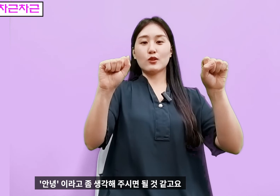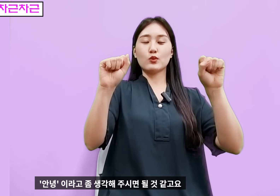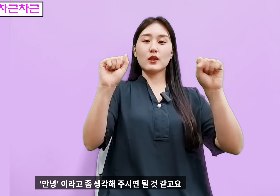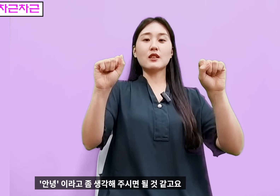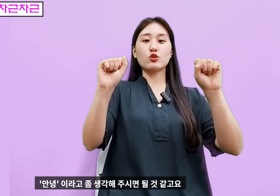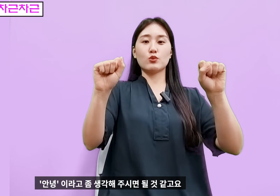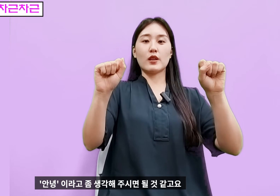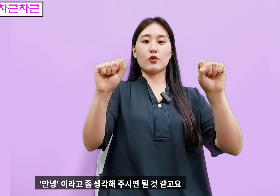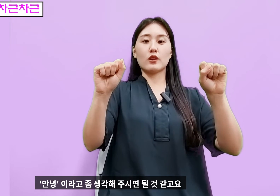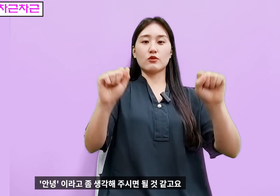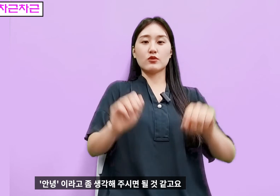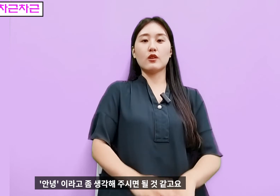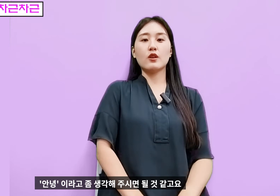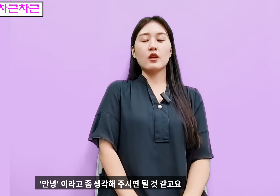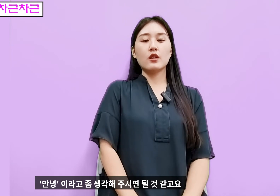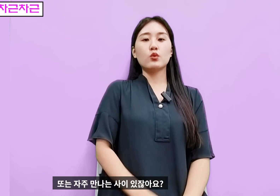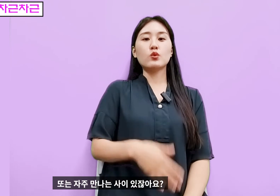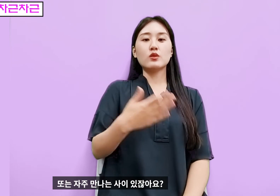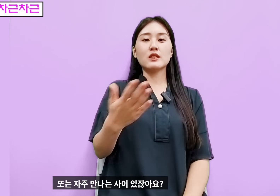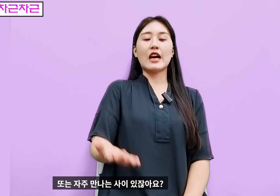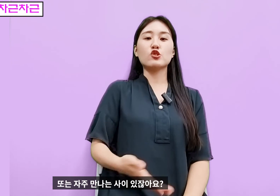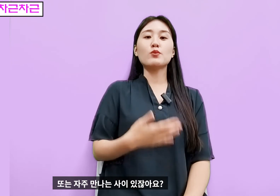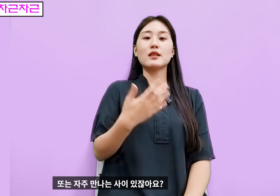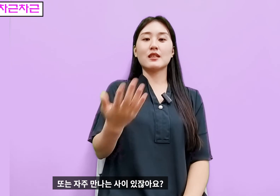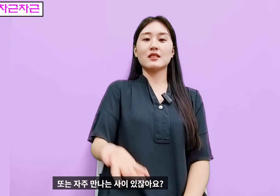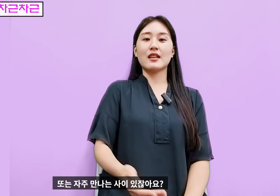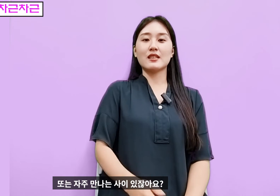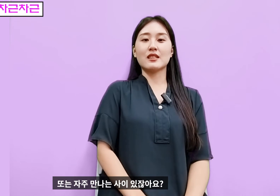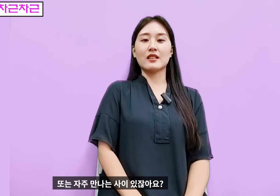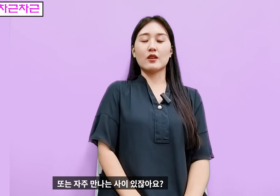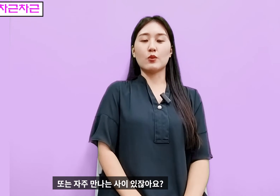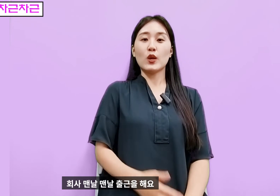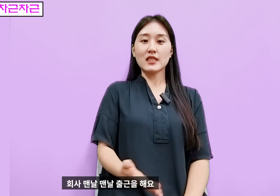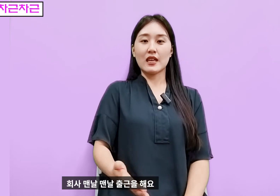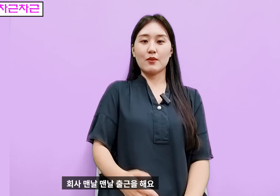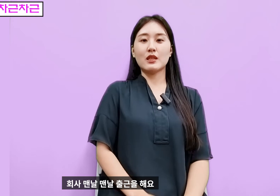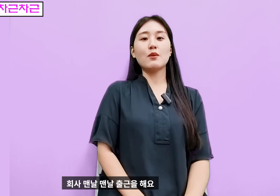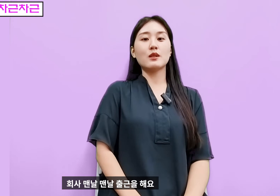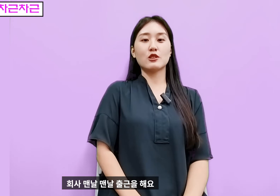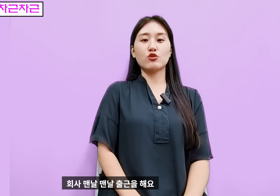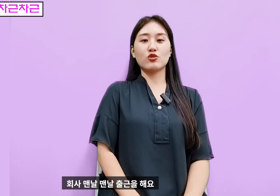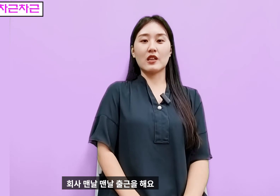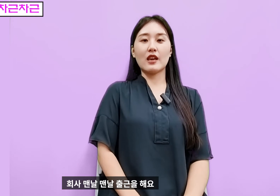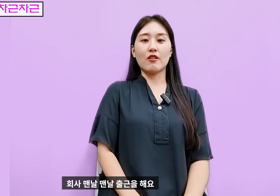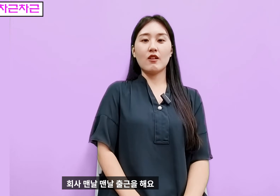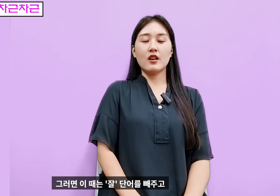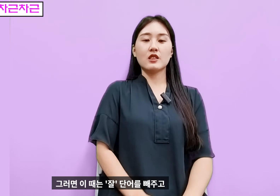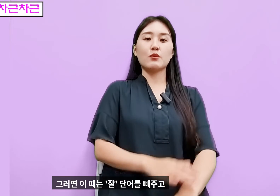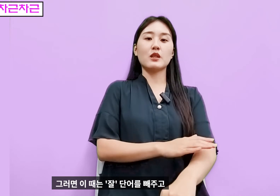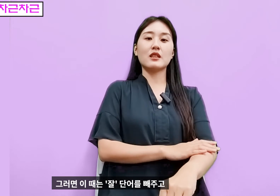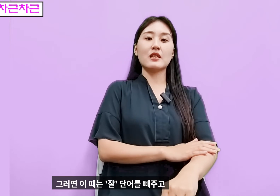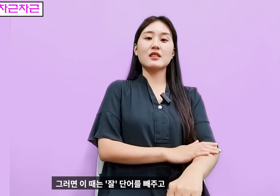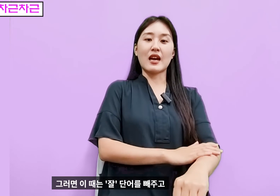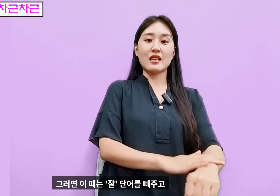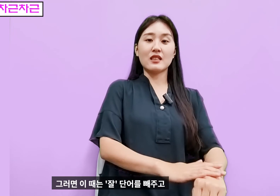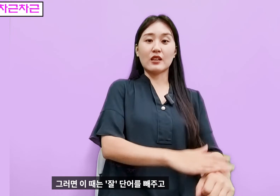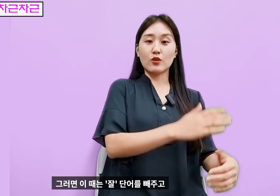좀 생각해 주시면 될 것 같고요. 또는 자주 만나는 사이 있잖아요. 뭐 회사 맨날 맨날 출근을 해요. 그러면 이때는 잘이란 단어를